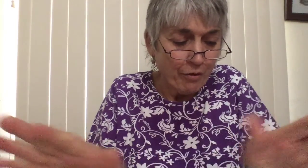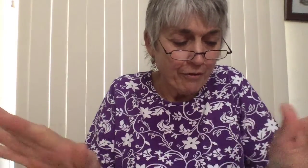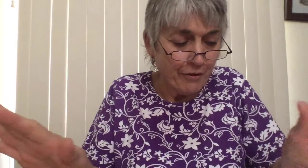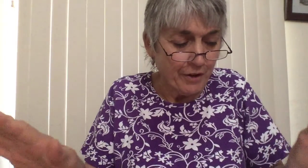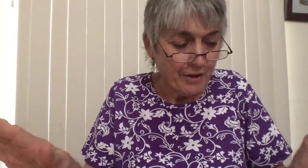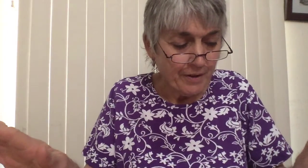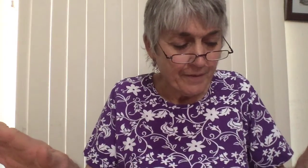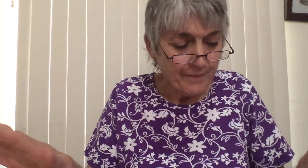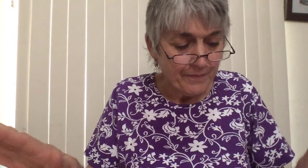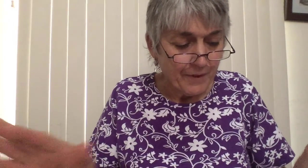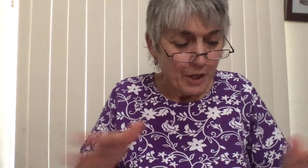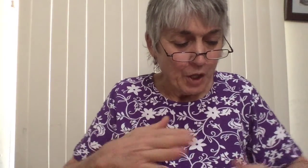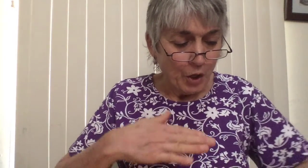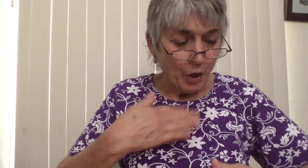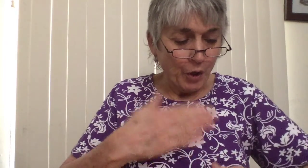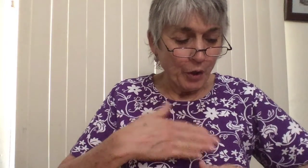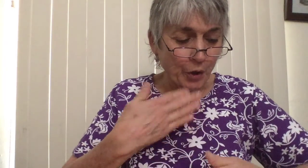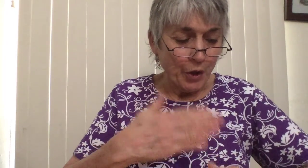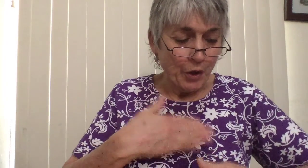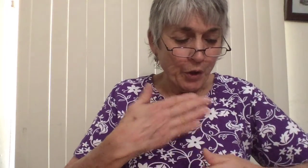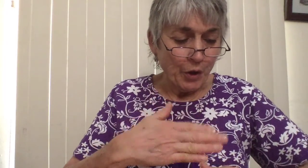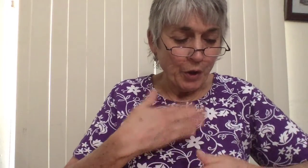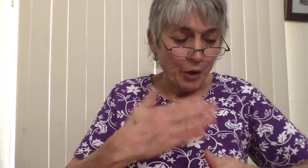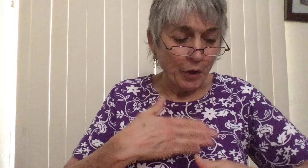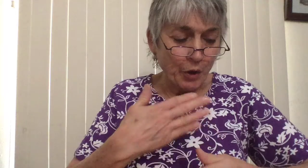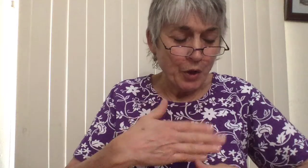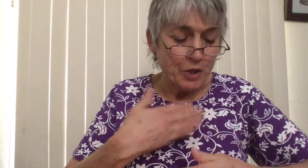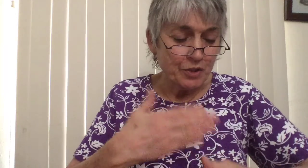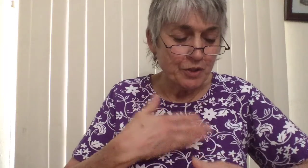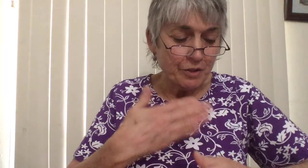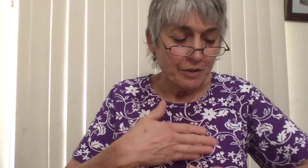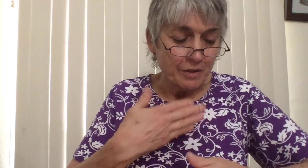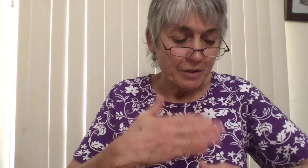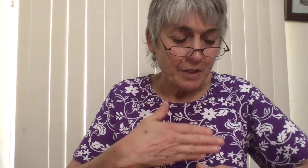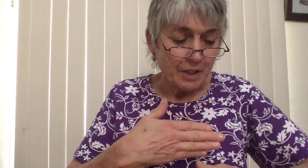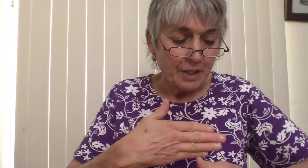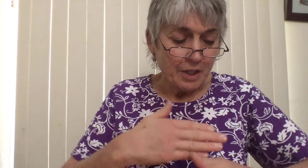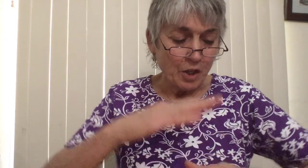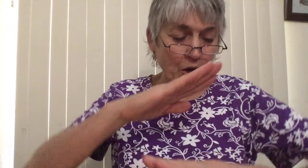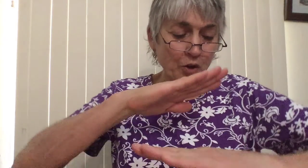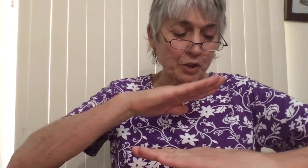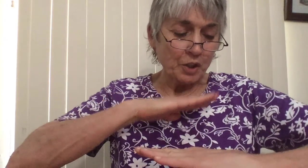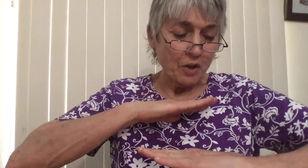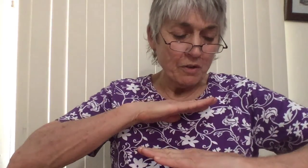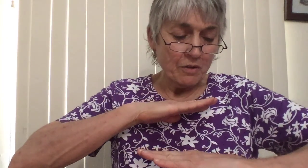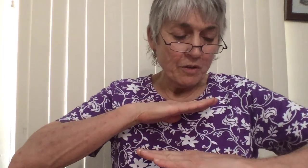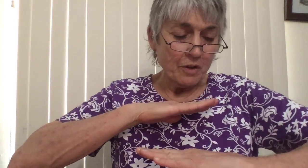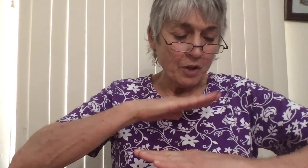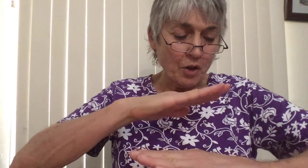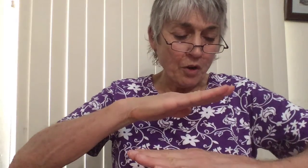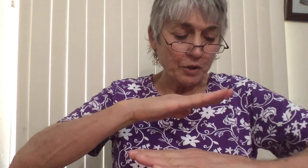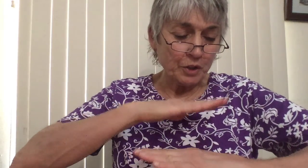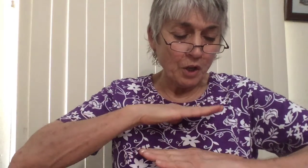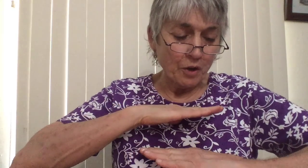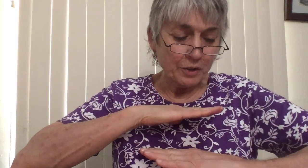sauf. Heureux, heureuse, content, contente,